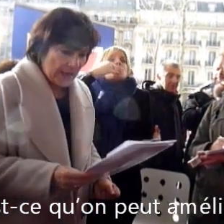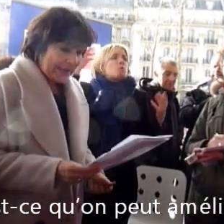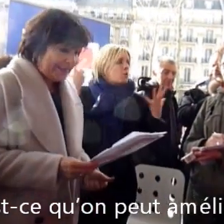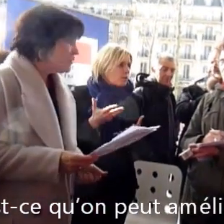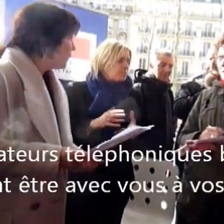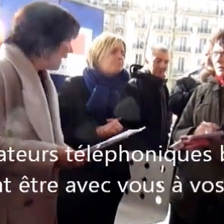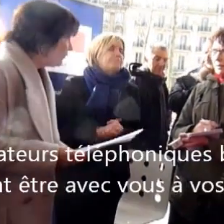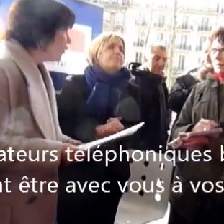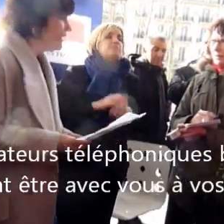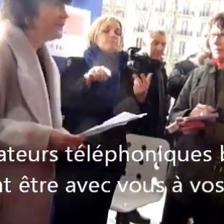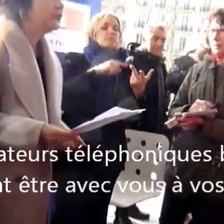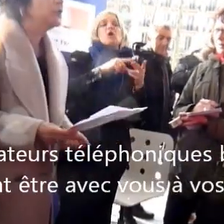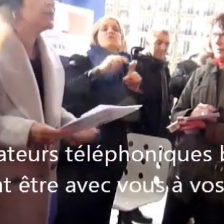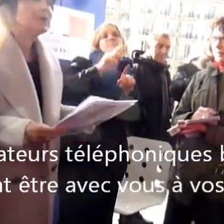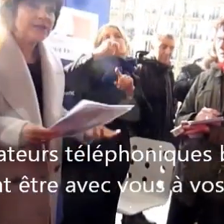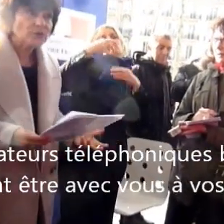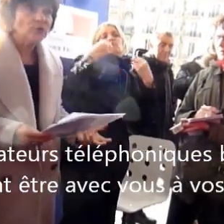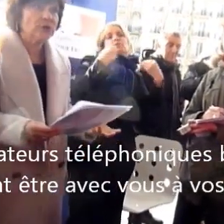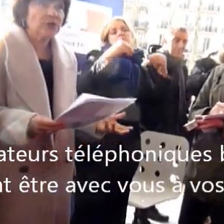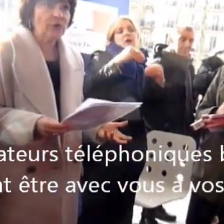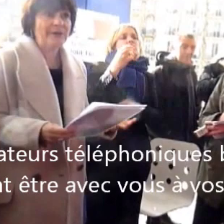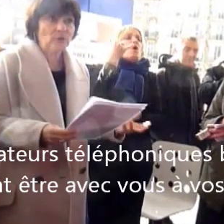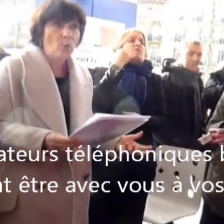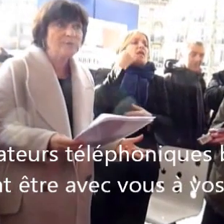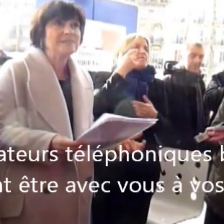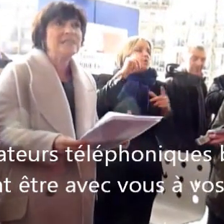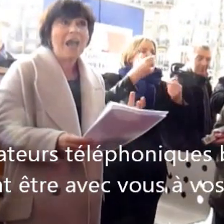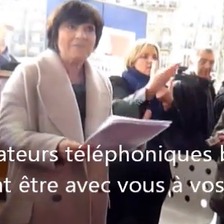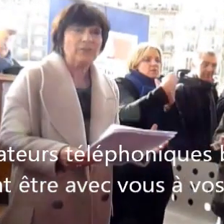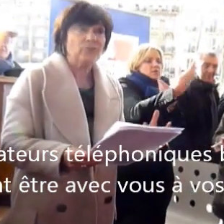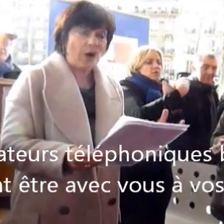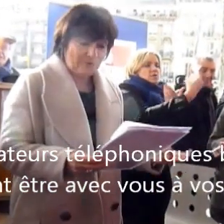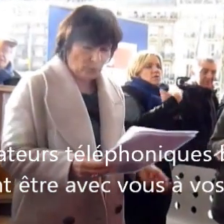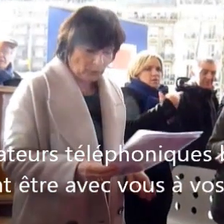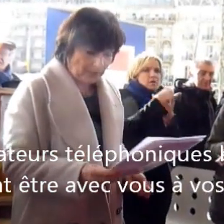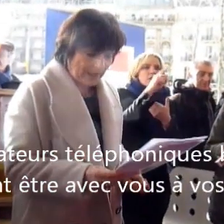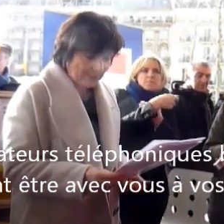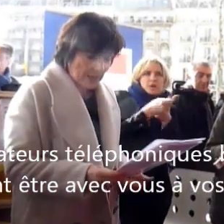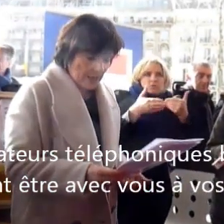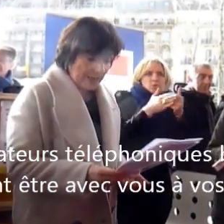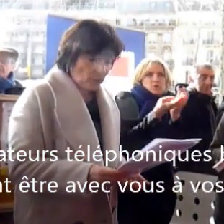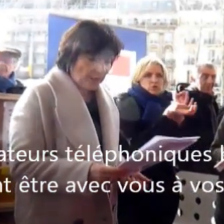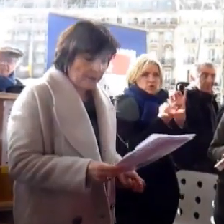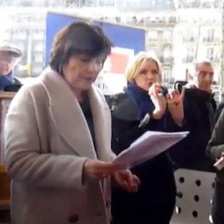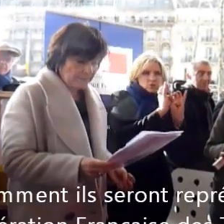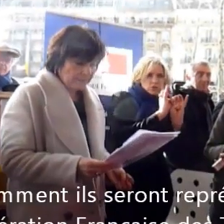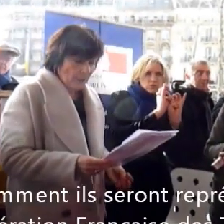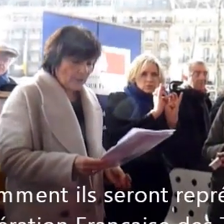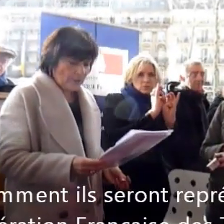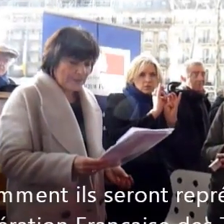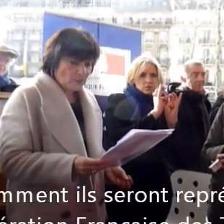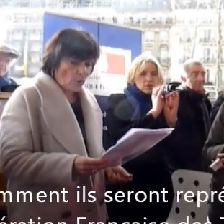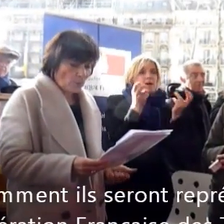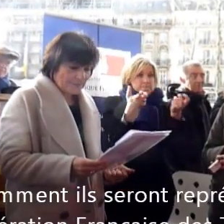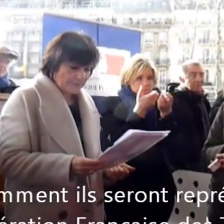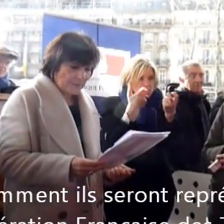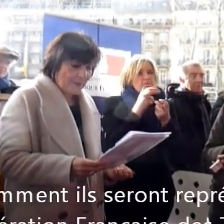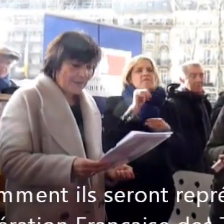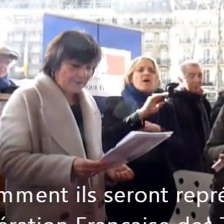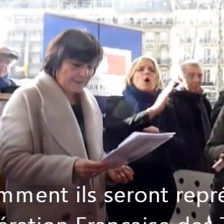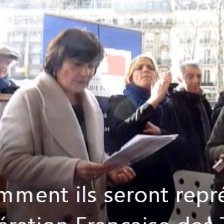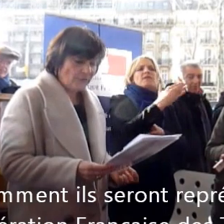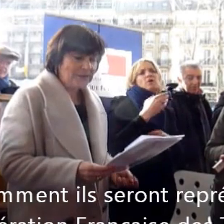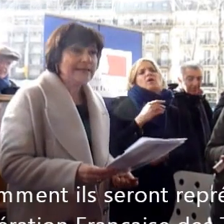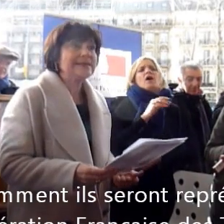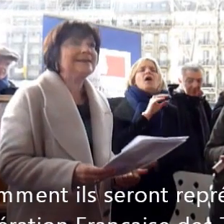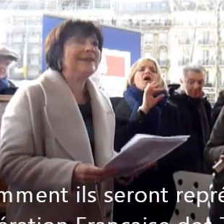améliorer. Et des opérateurs téléphoniques, bien sûr, qui doivent être aussi avec vous, à vos côtés. Et notamment, ils seront représentés